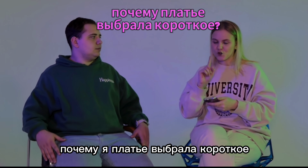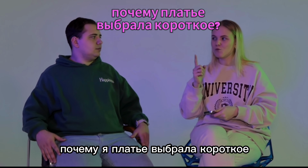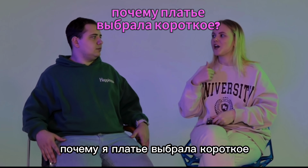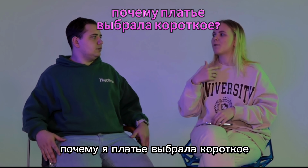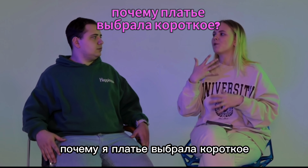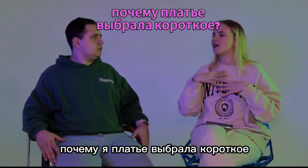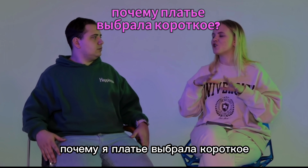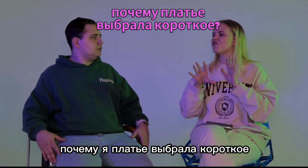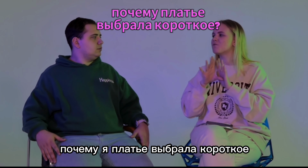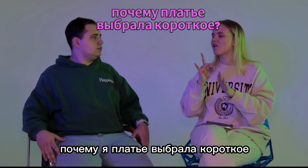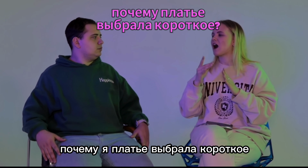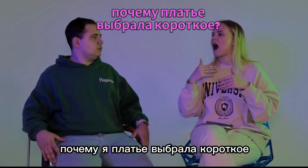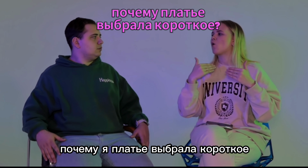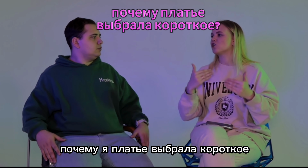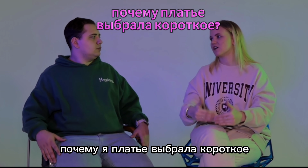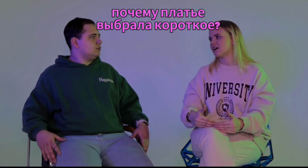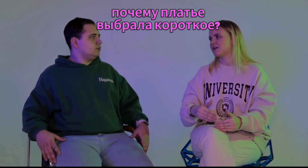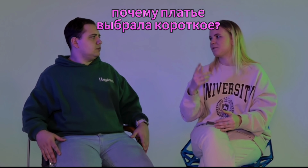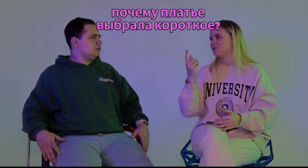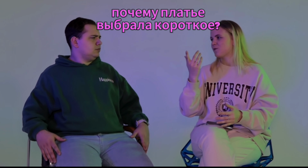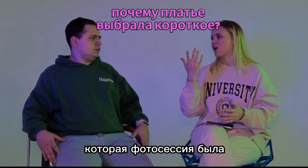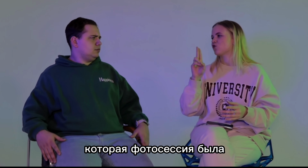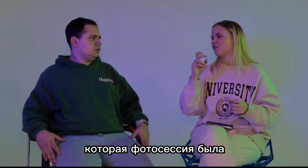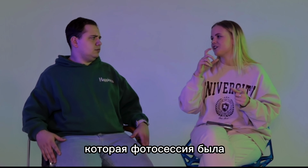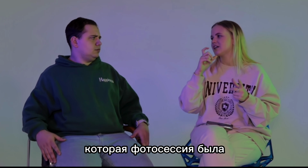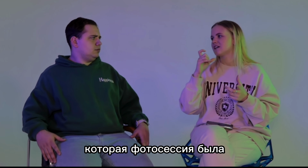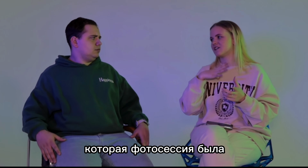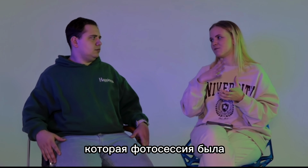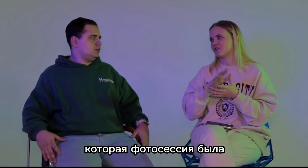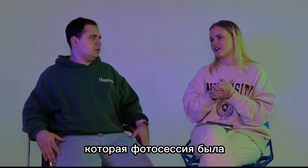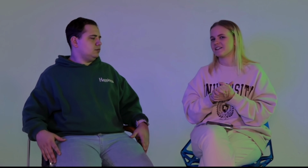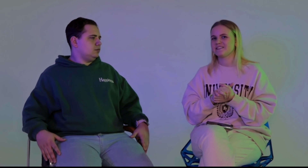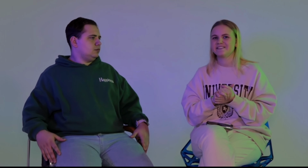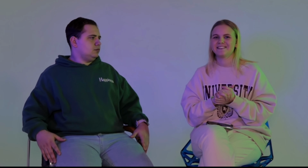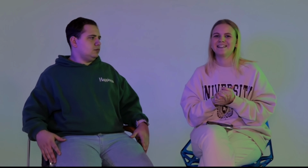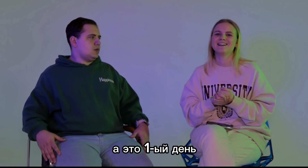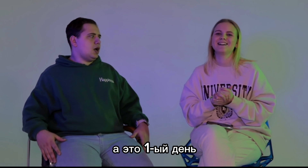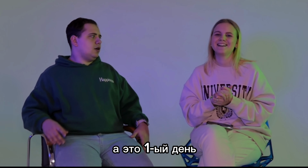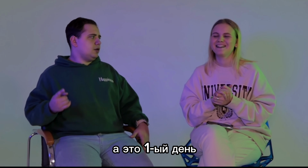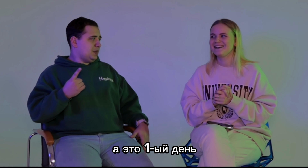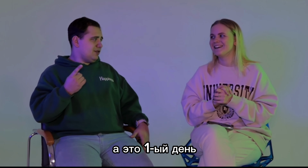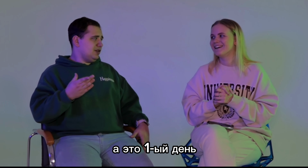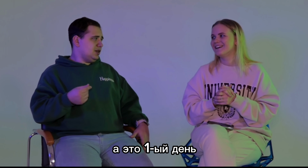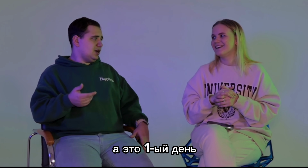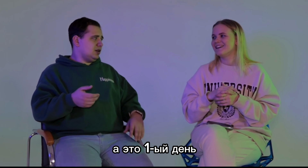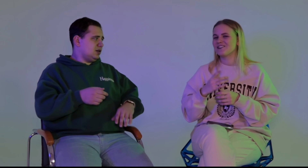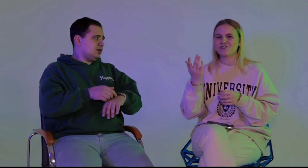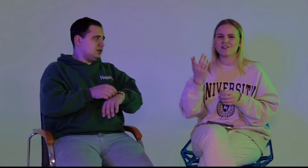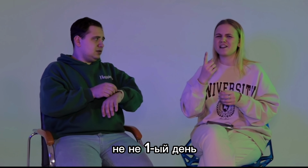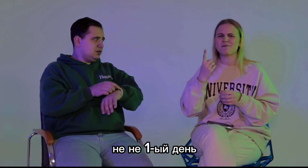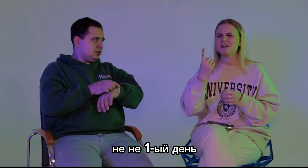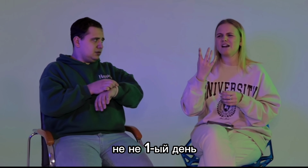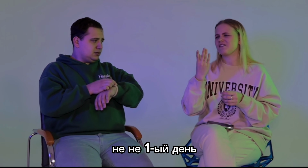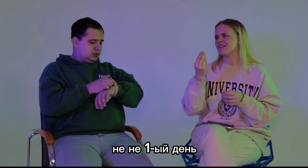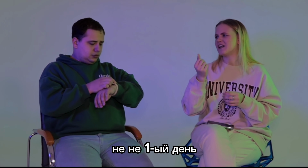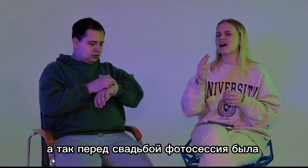Почему я оплачиваю, выбрала за Оскар, которая по досессии была? А, это первый день? Не первый день, а